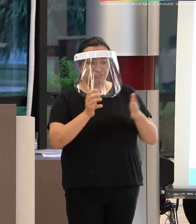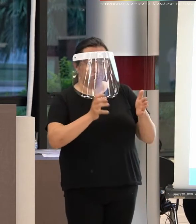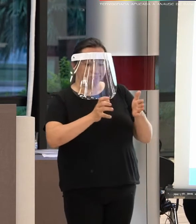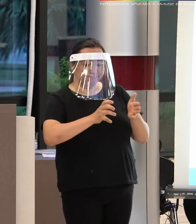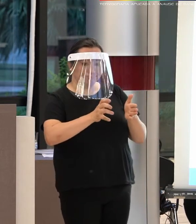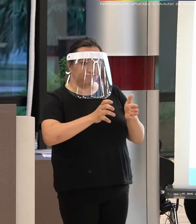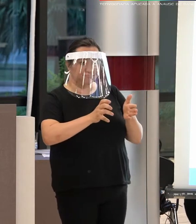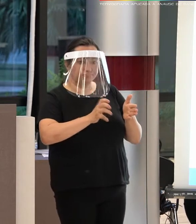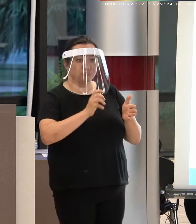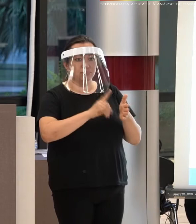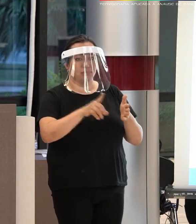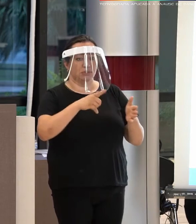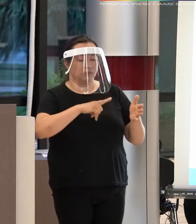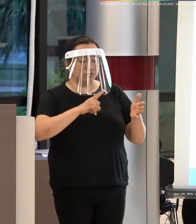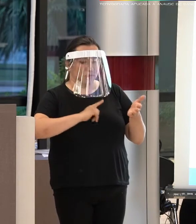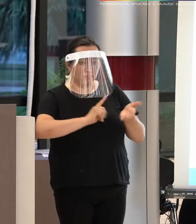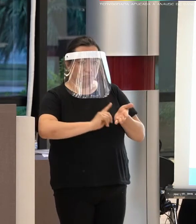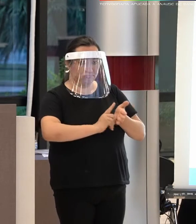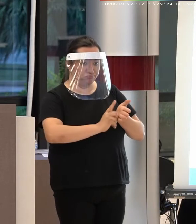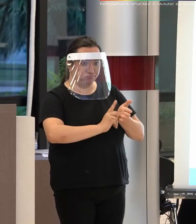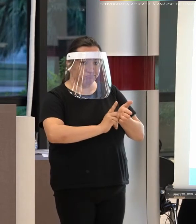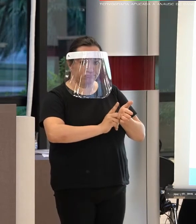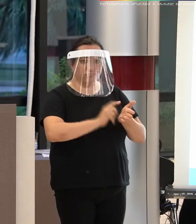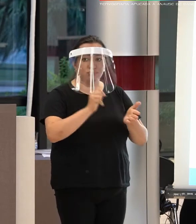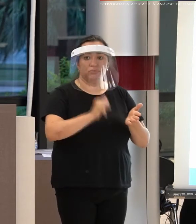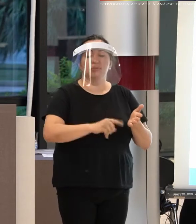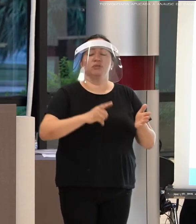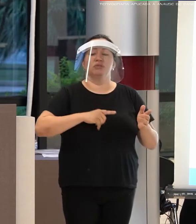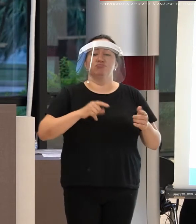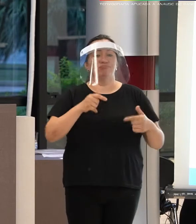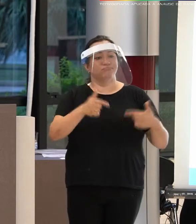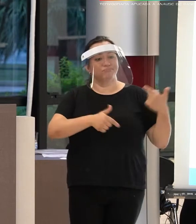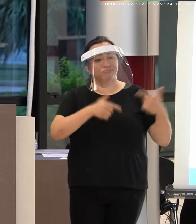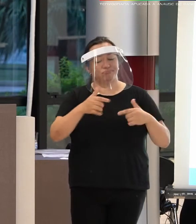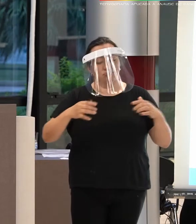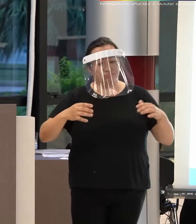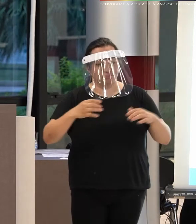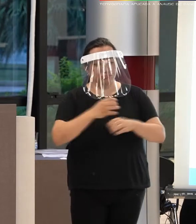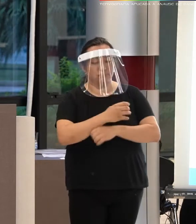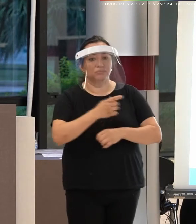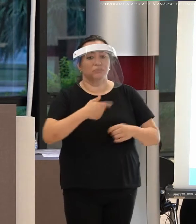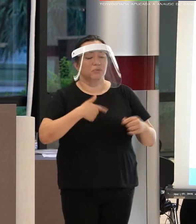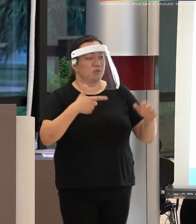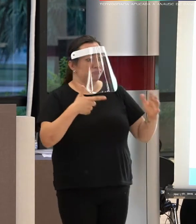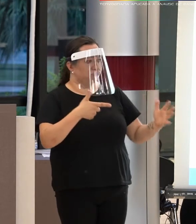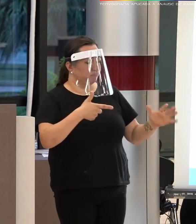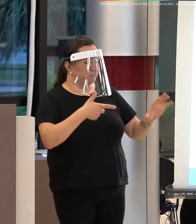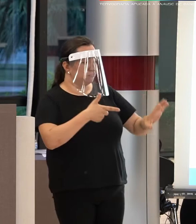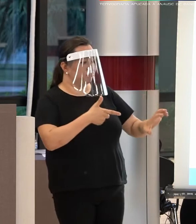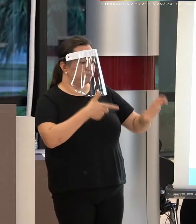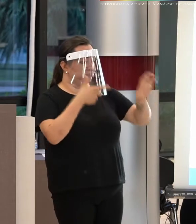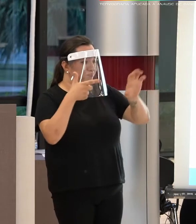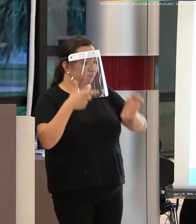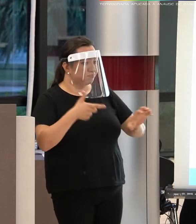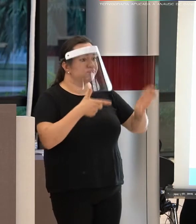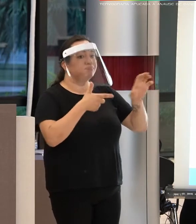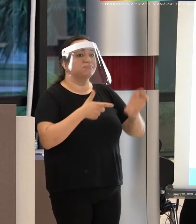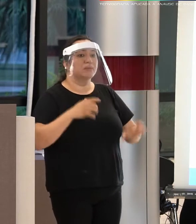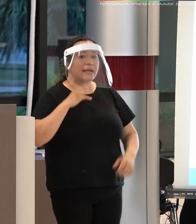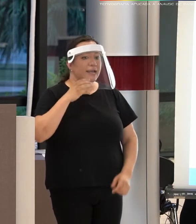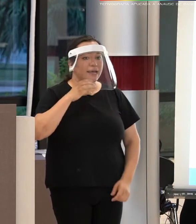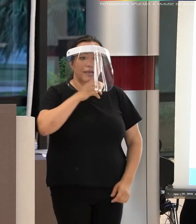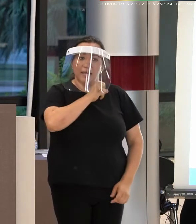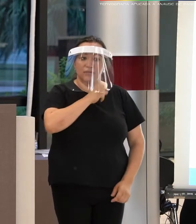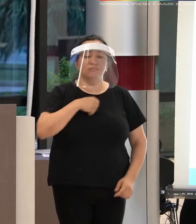que tinha rota nele. Então, nós fizemos todo um trabalho com a termografia para detectar esses pontos quentes, para fazer as